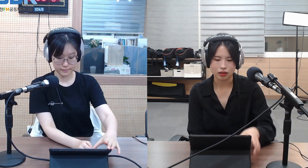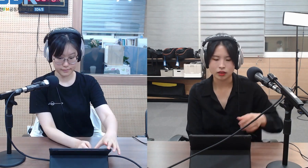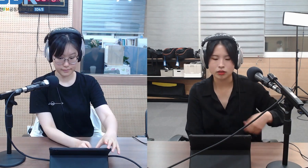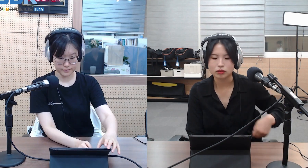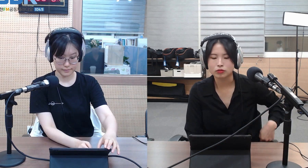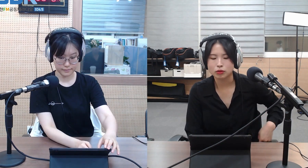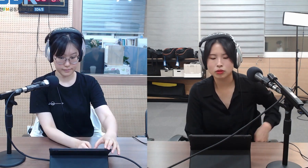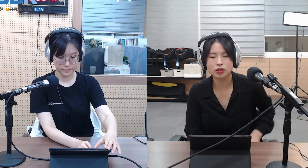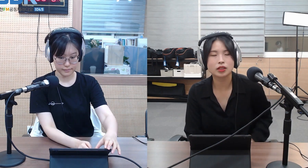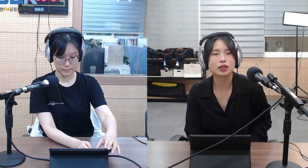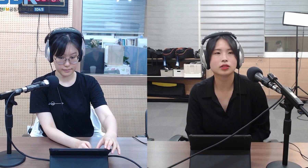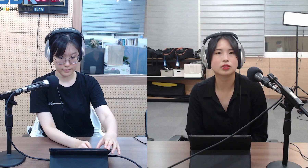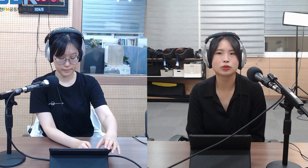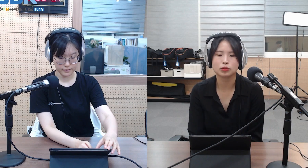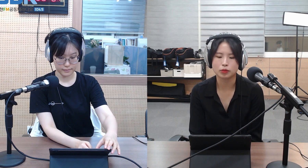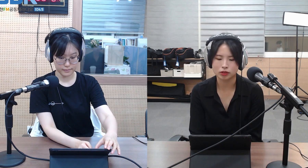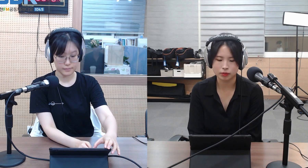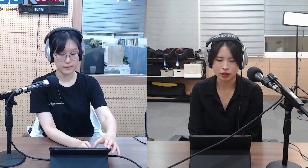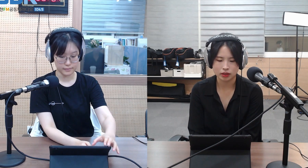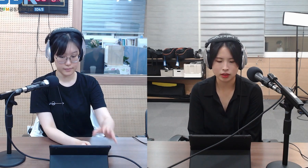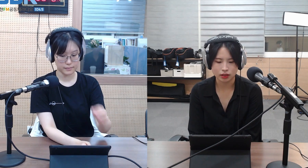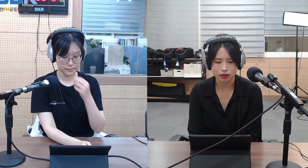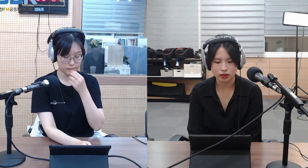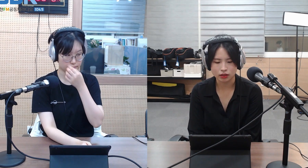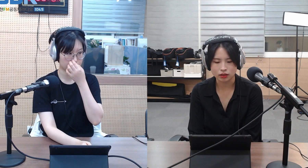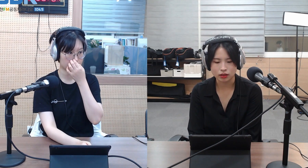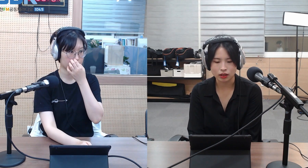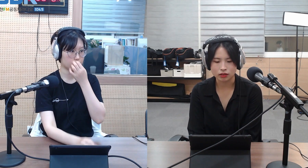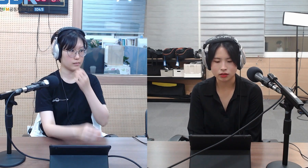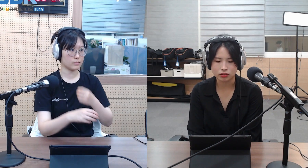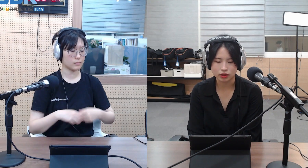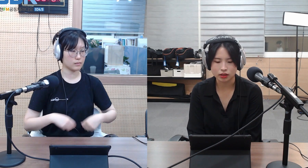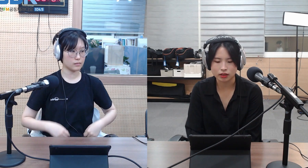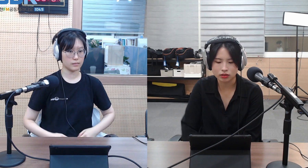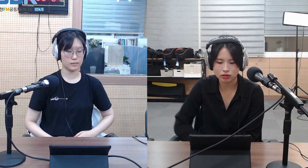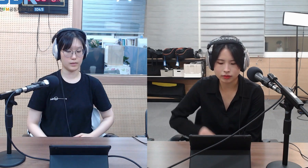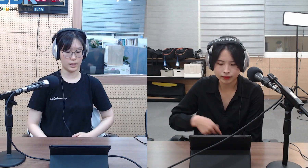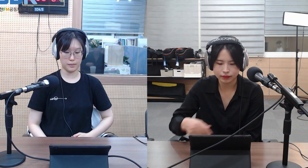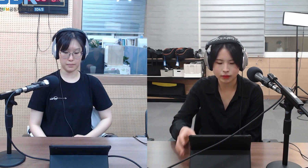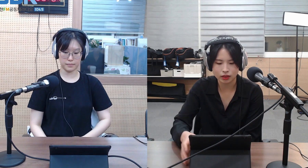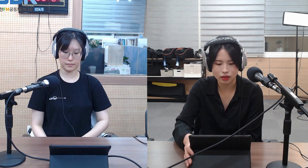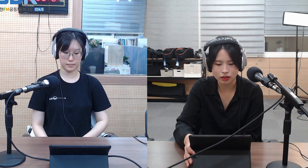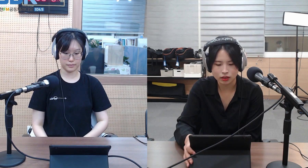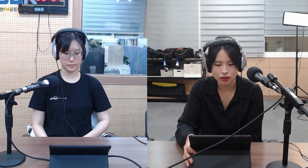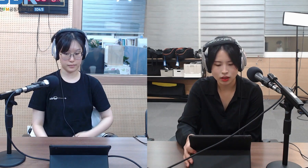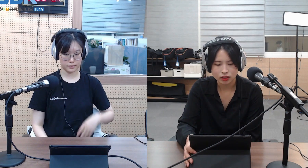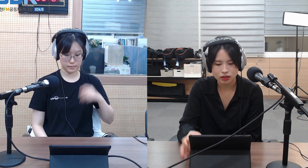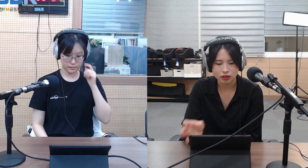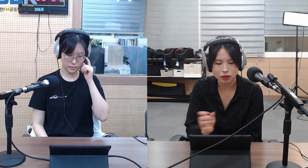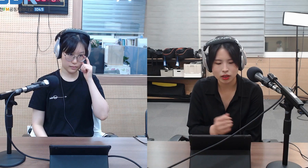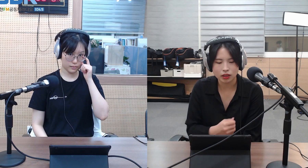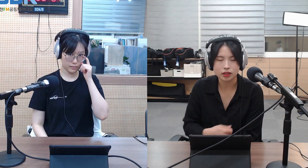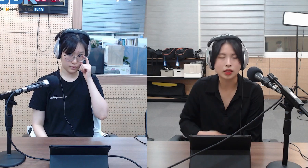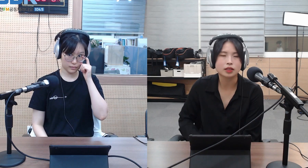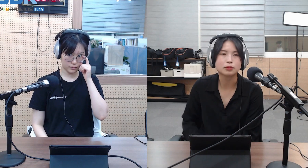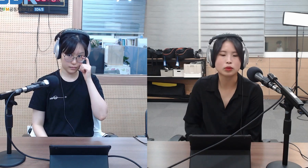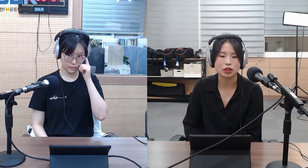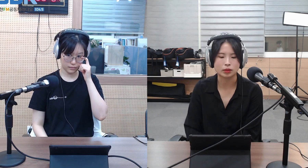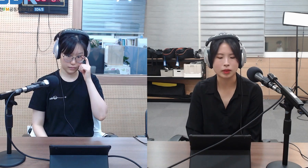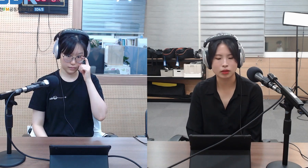네, 코너 1에서는 또 복습하는 시간이 있어야 되겠죠? 네. 지와 자음